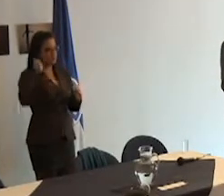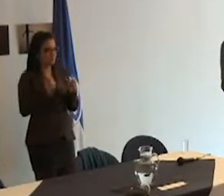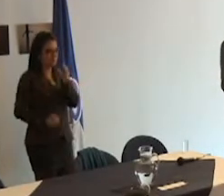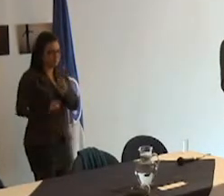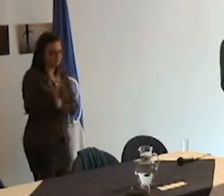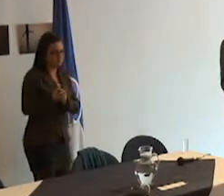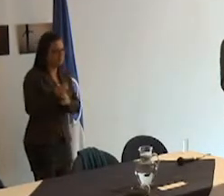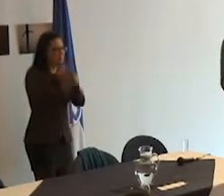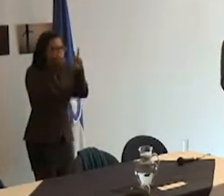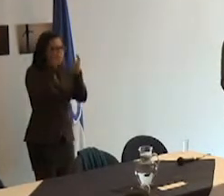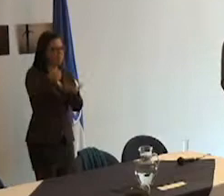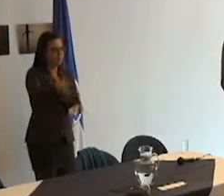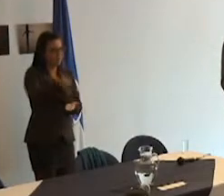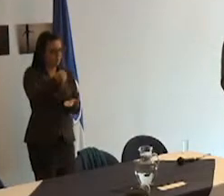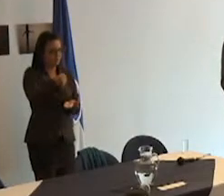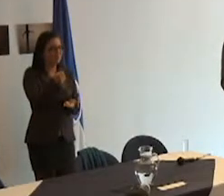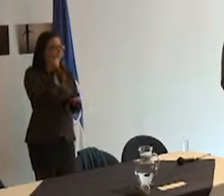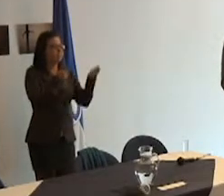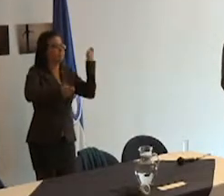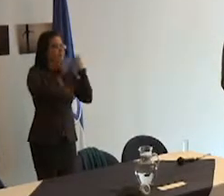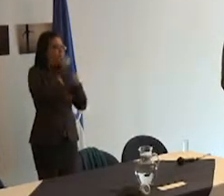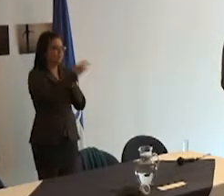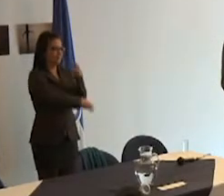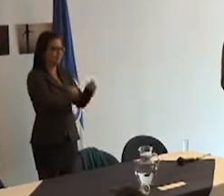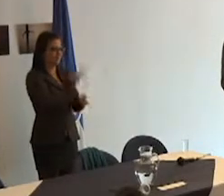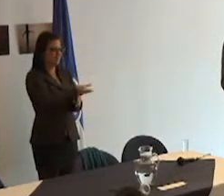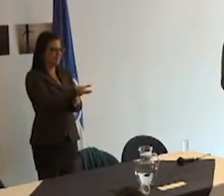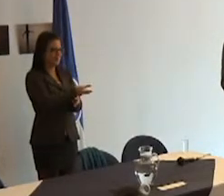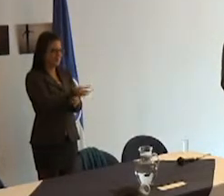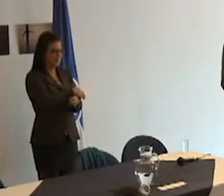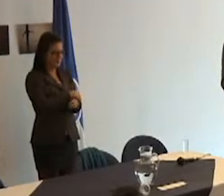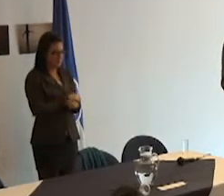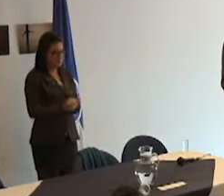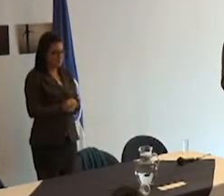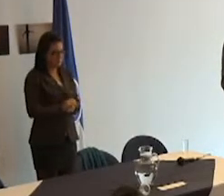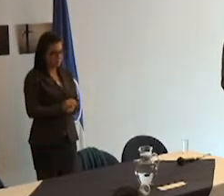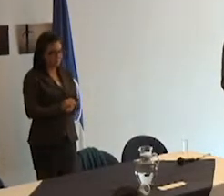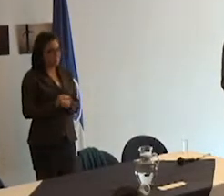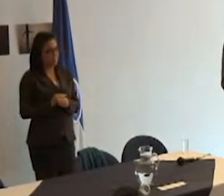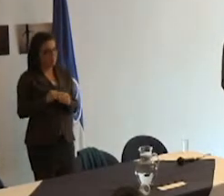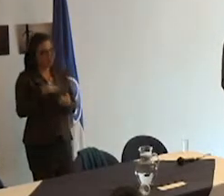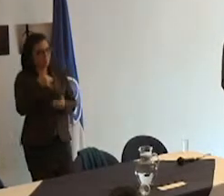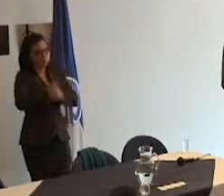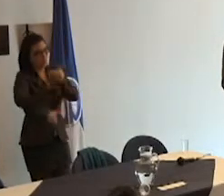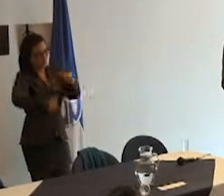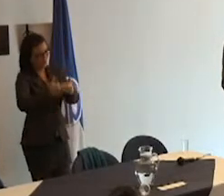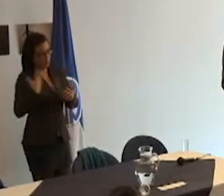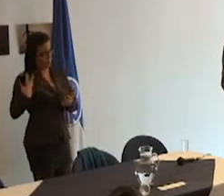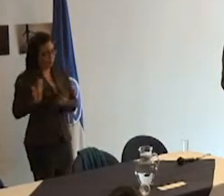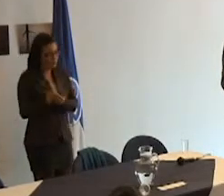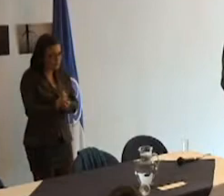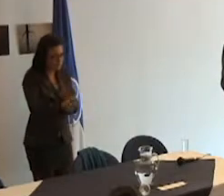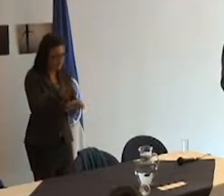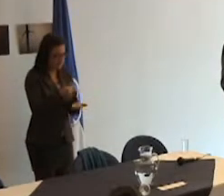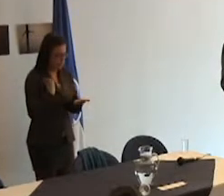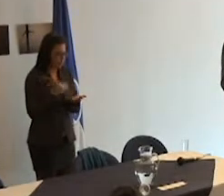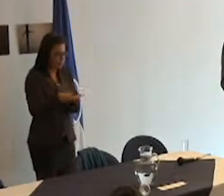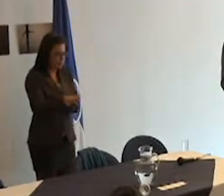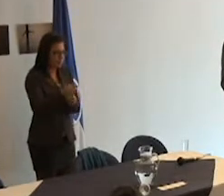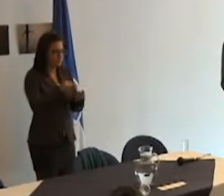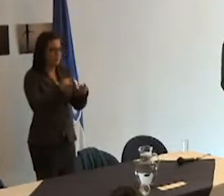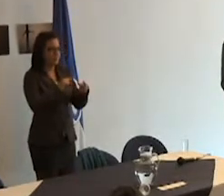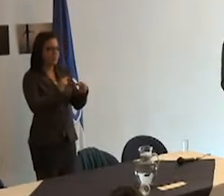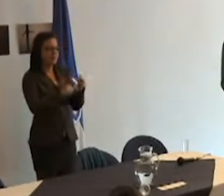al capital y al mercado mundial. El proceso de colonización, raza,